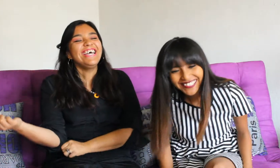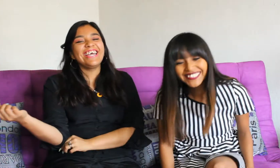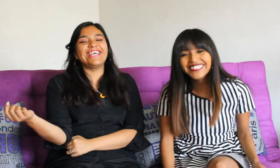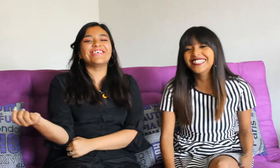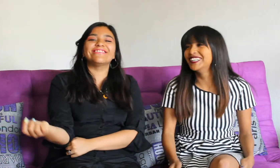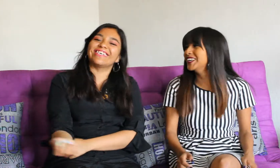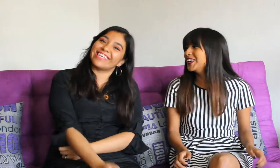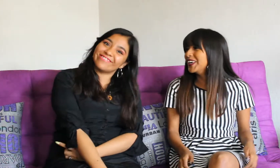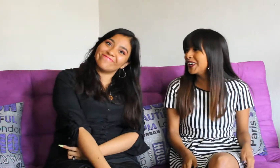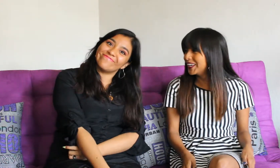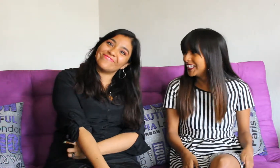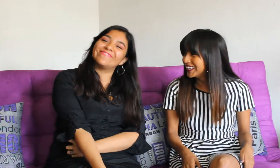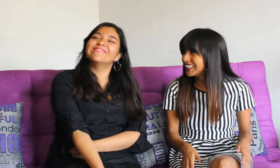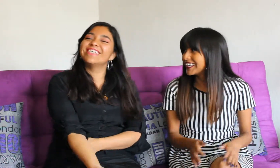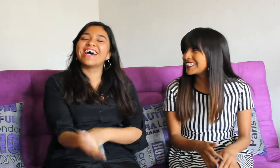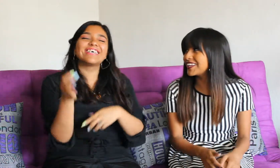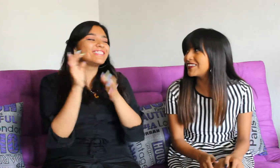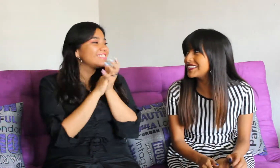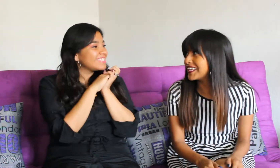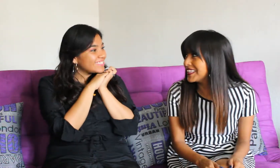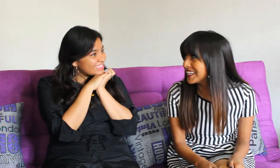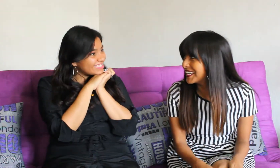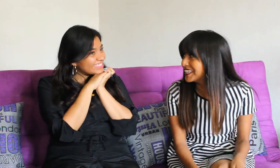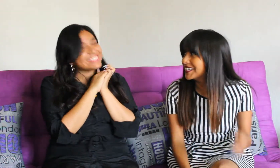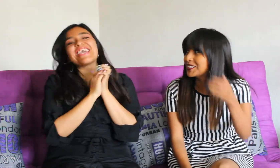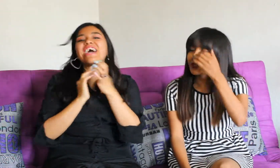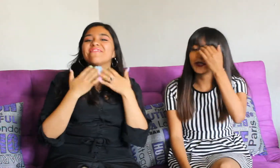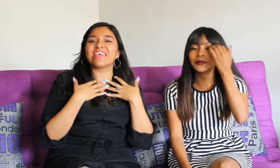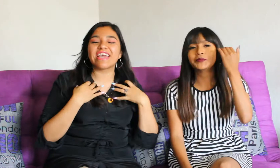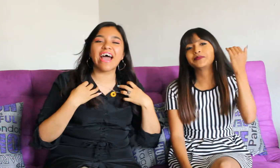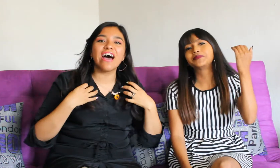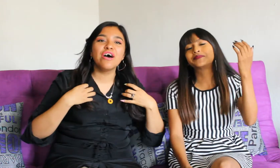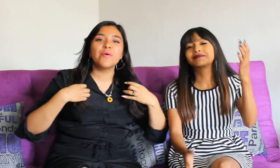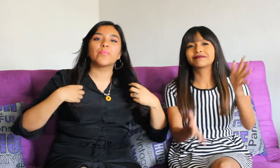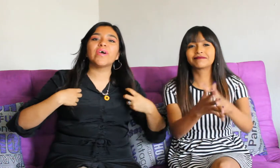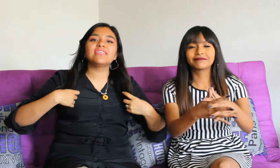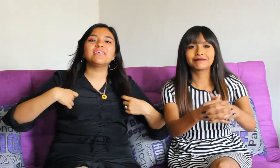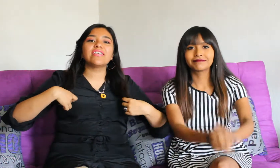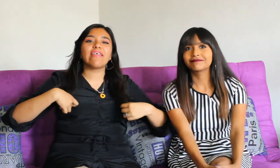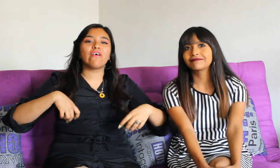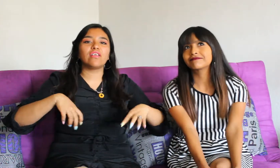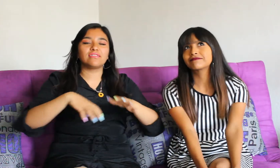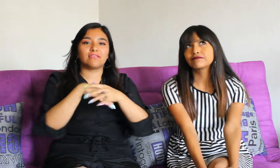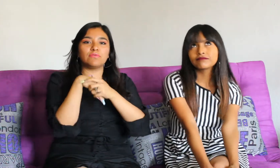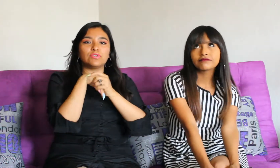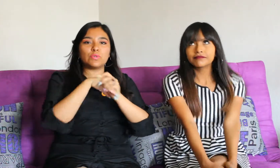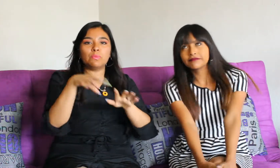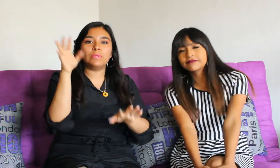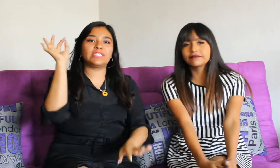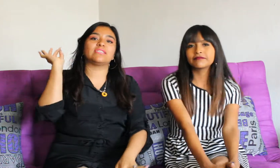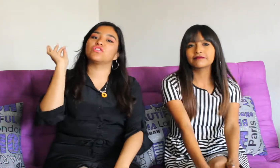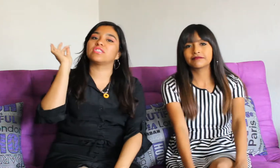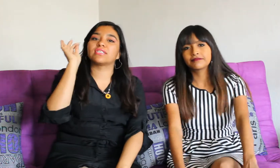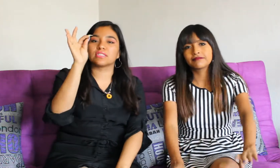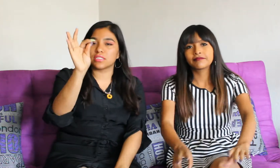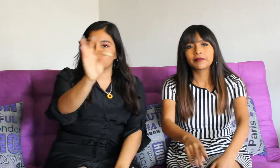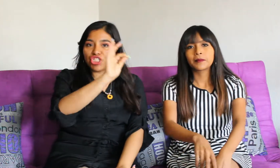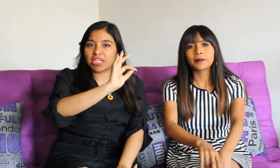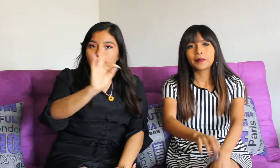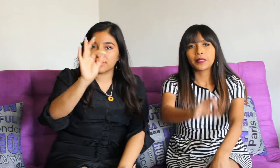Y yo con mi cara de ¿qué está pasando, señora amiga? Pues el día de hoy les tenemos muchas cosas chidas